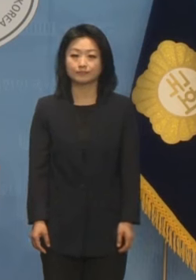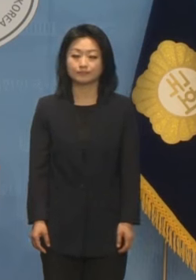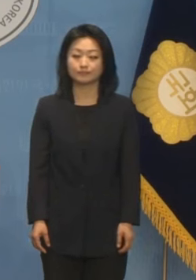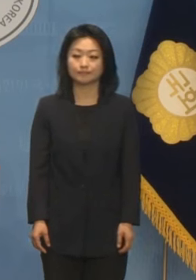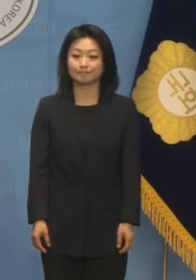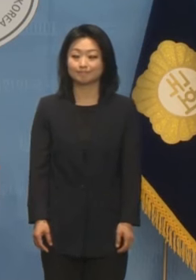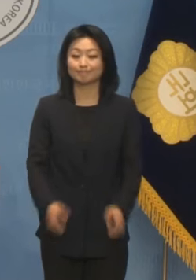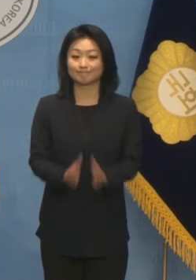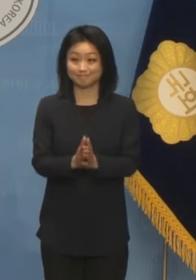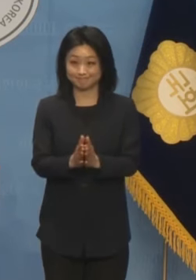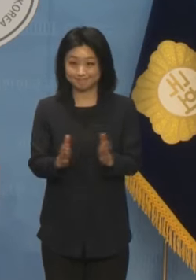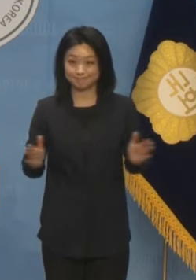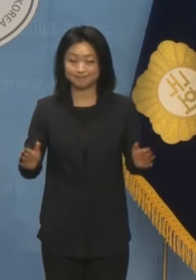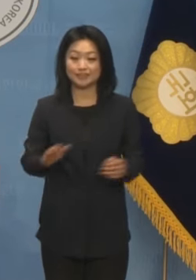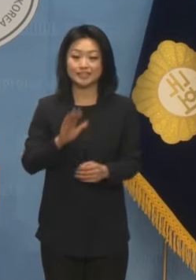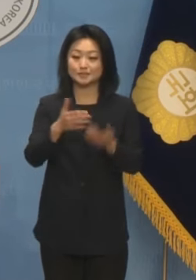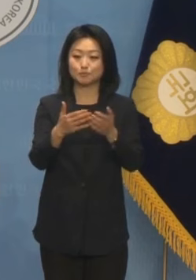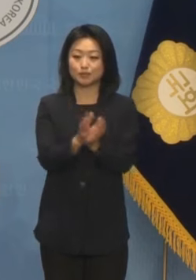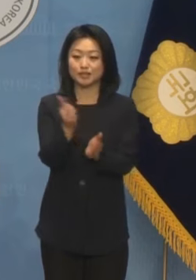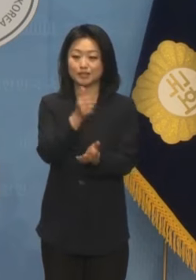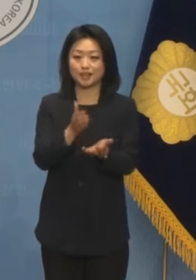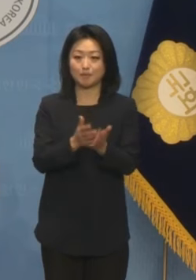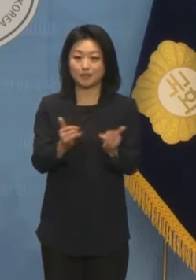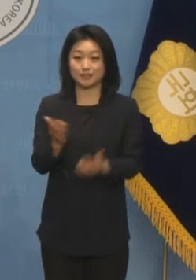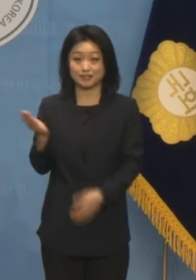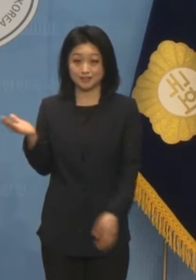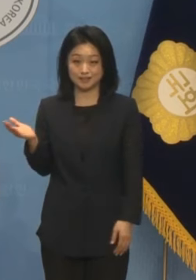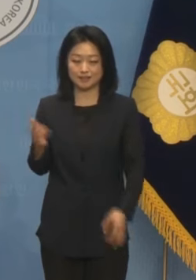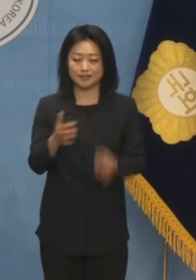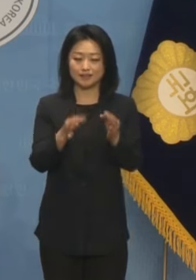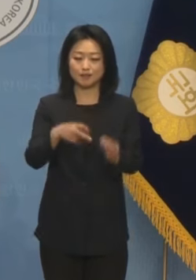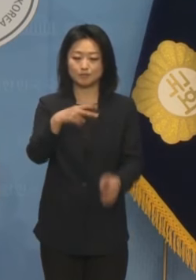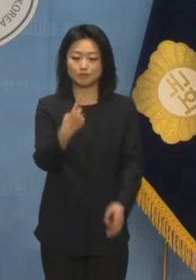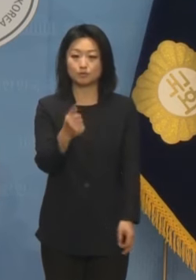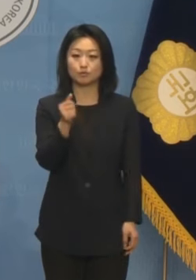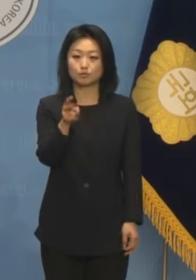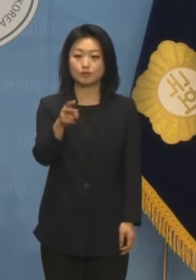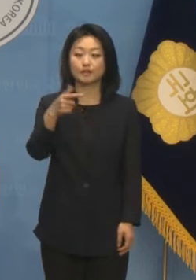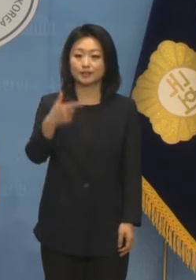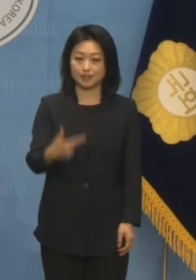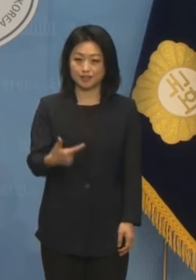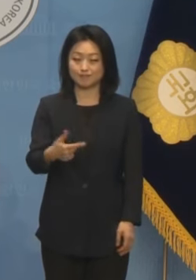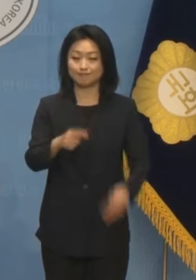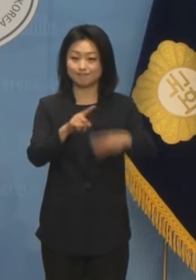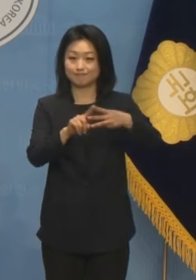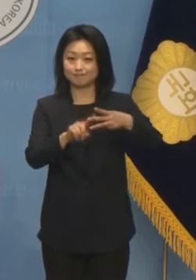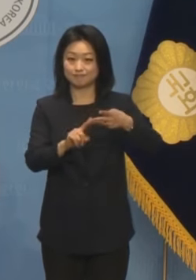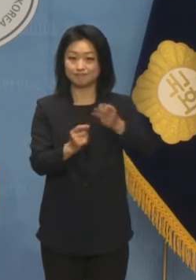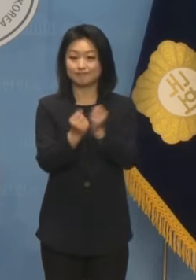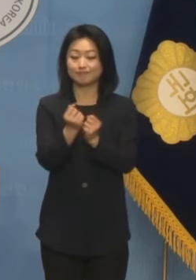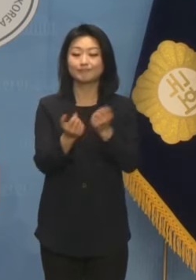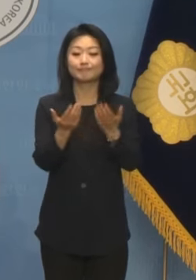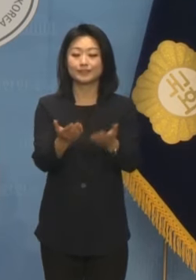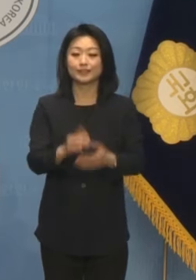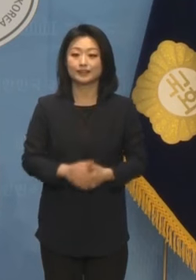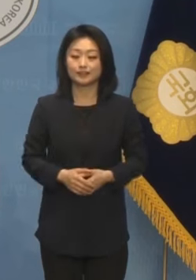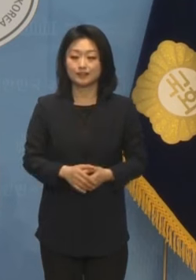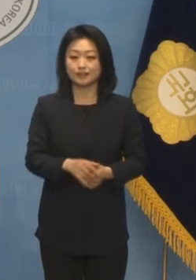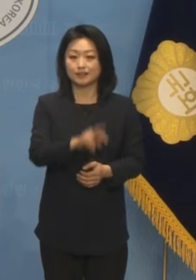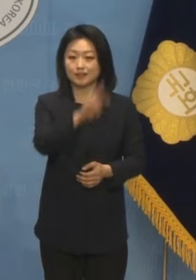네, 시작하겠습니다. 진보당 부대변인 김도연입니다. 오전 브리핑 총 3건입니다.